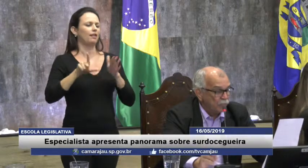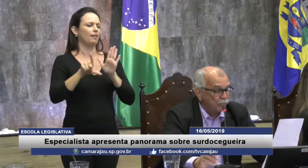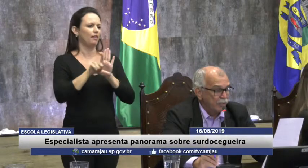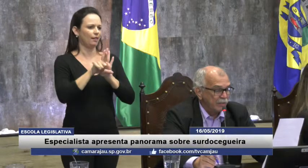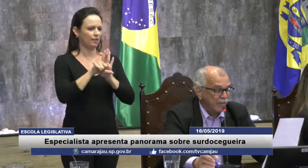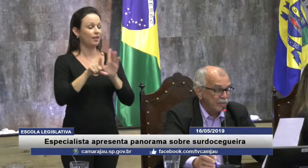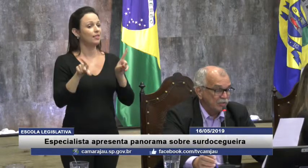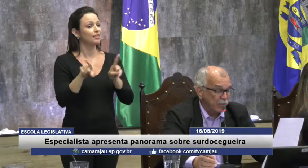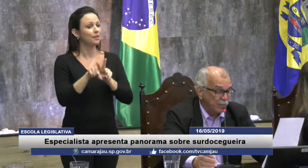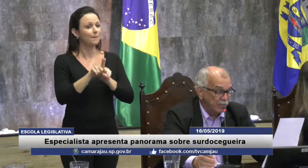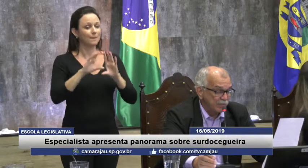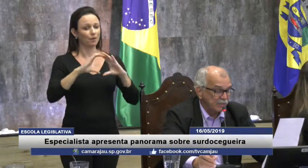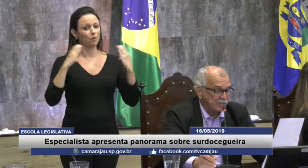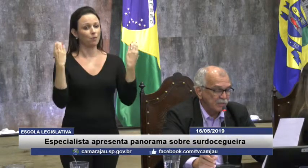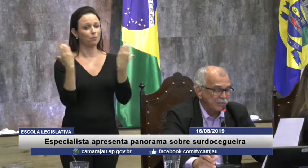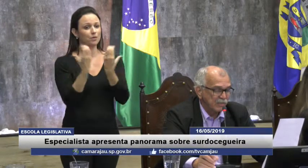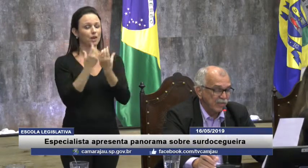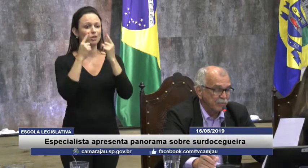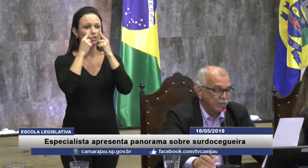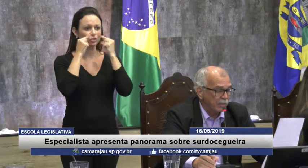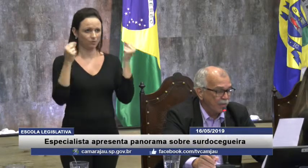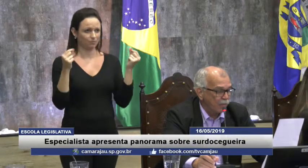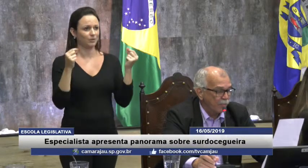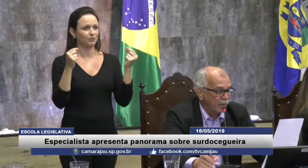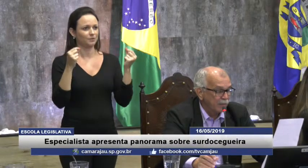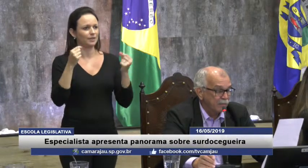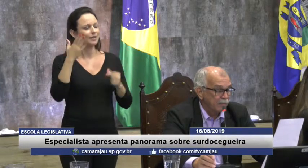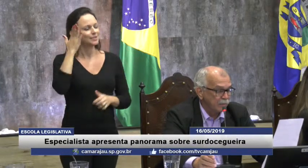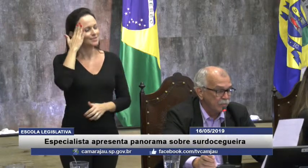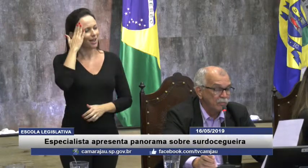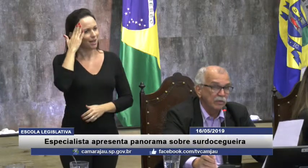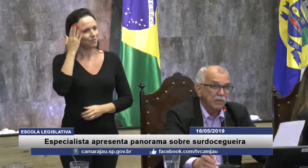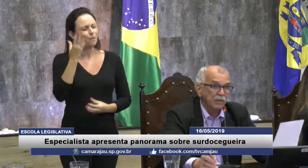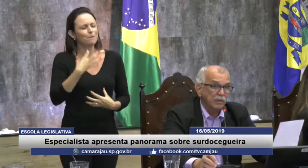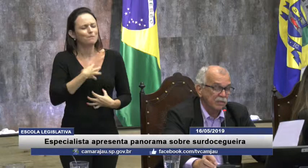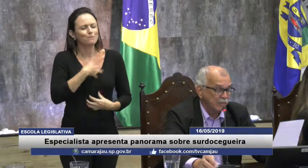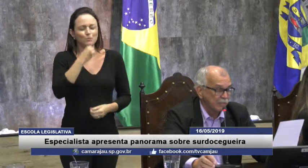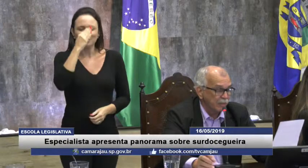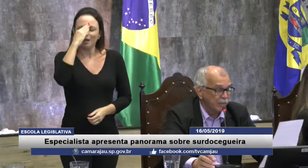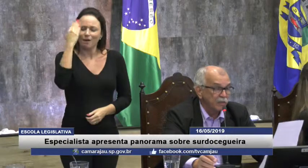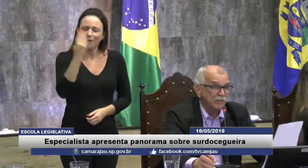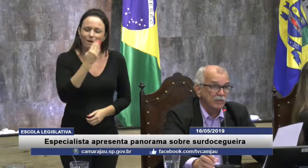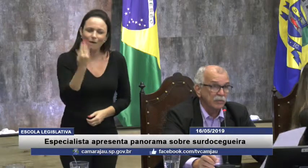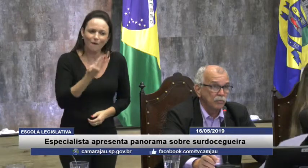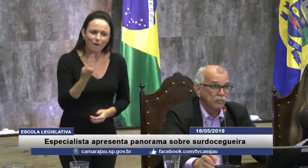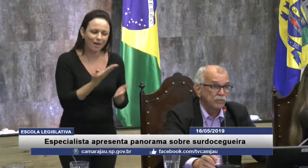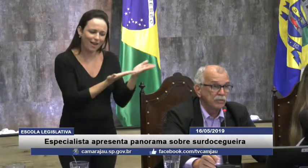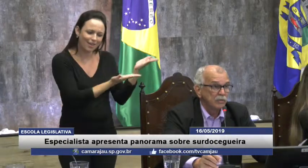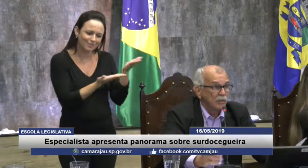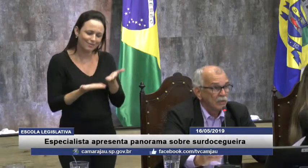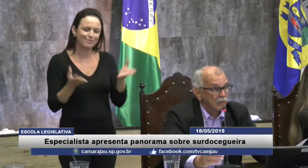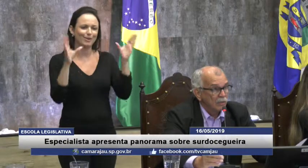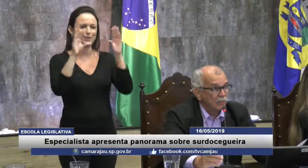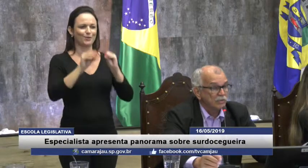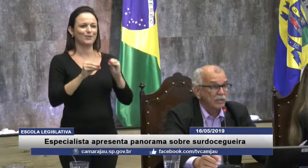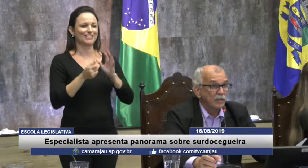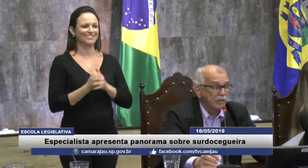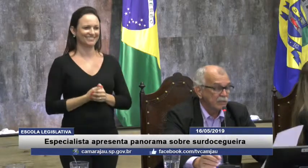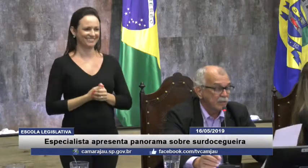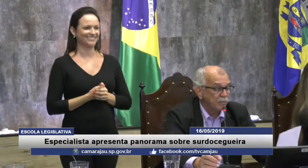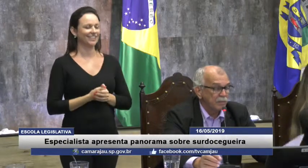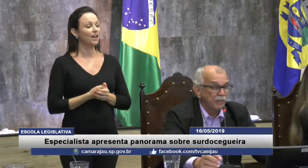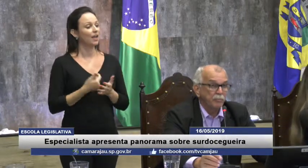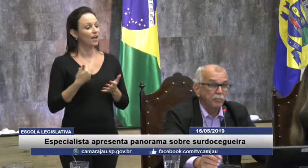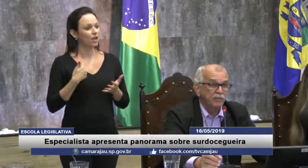da comunidade jauense. Saiba que é uma grande honra recebê-la nesta noite. Eu